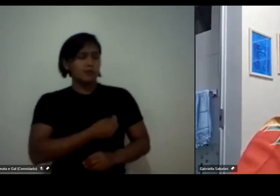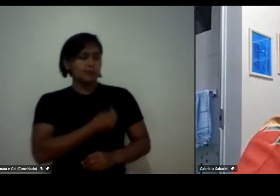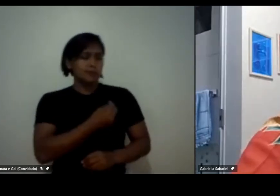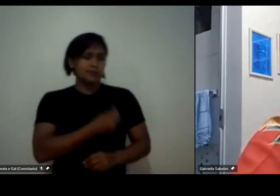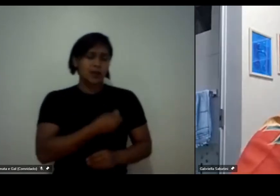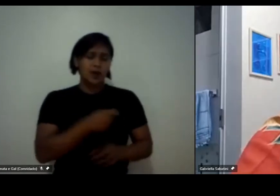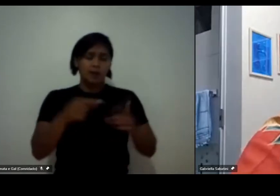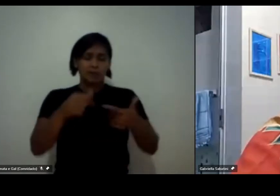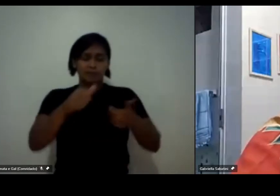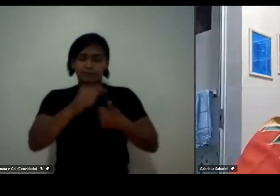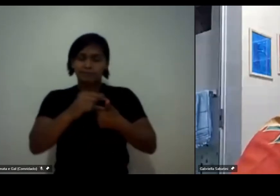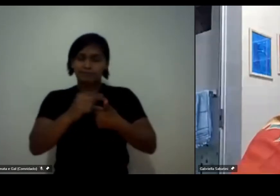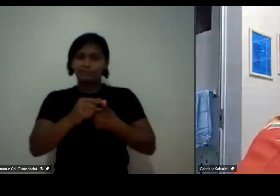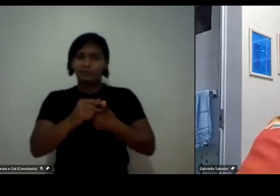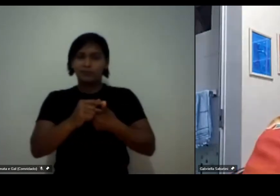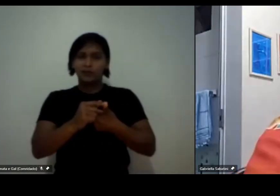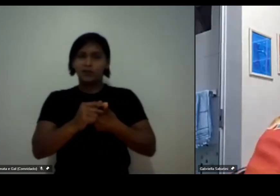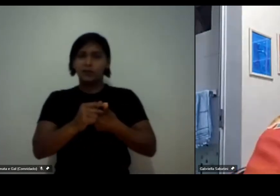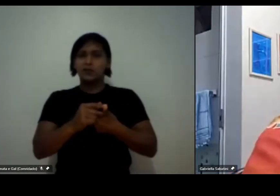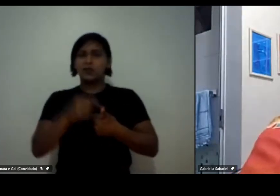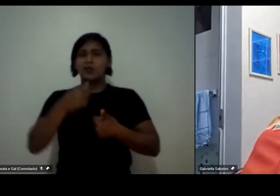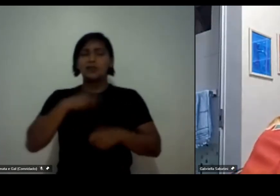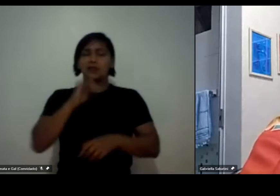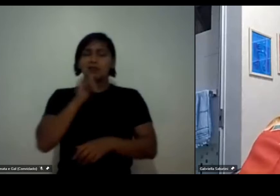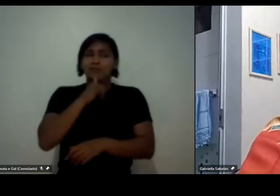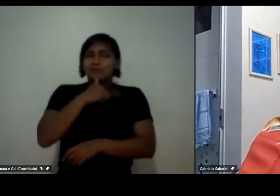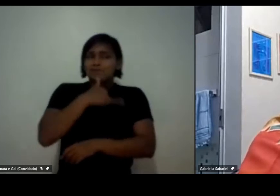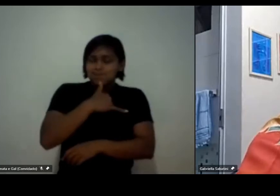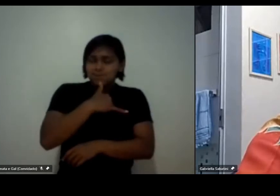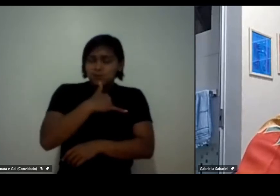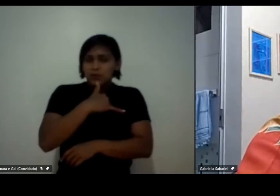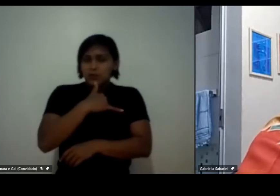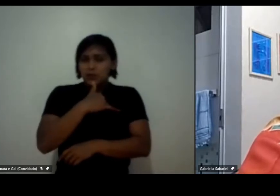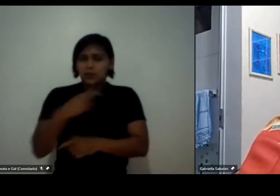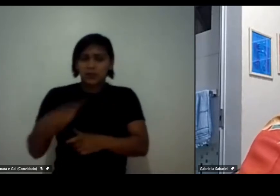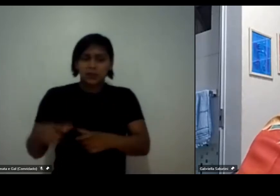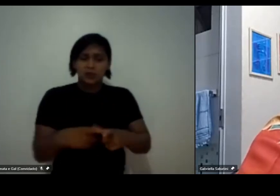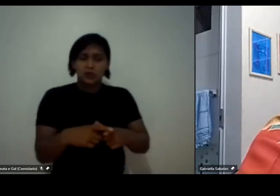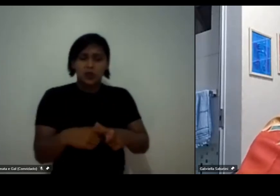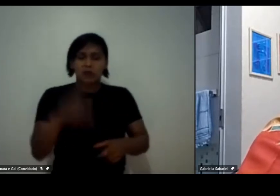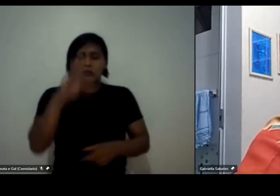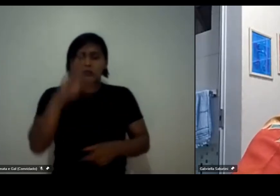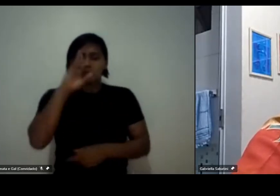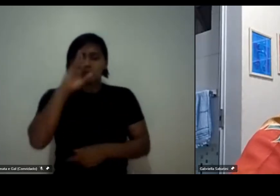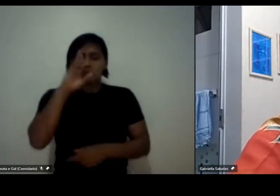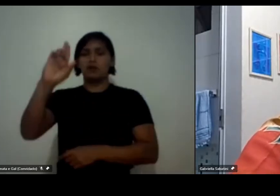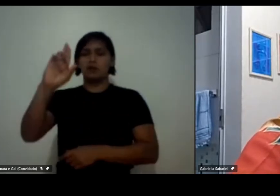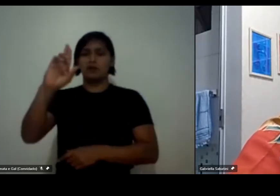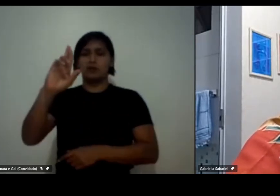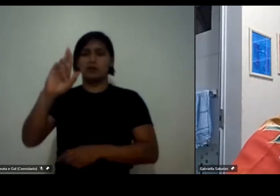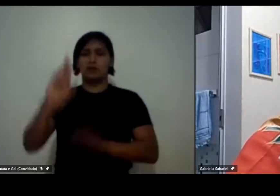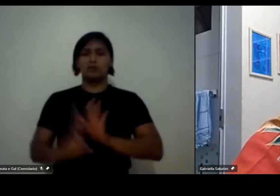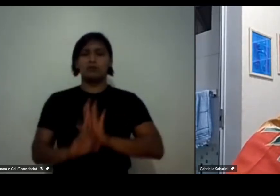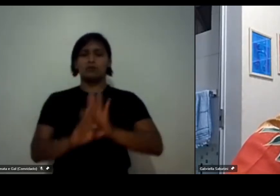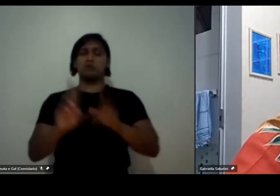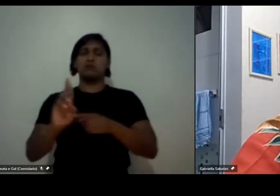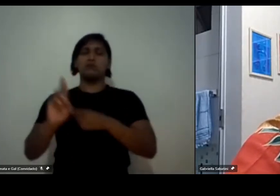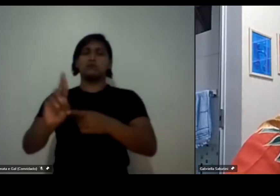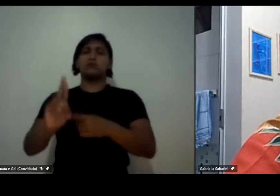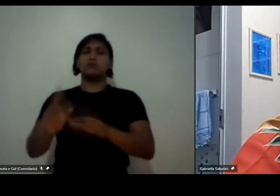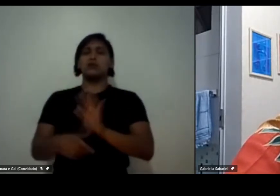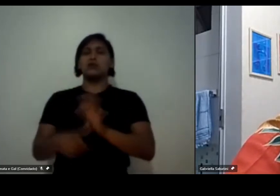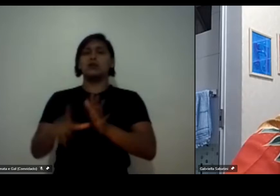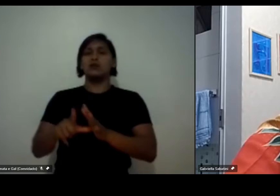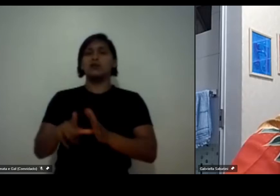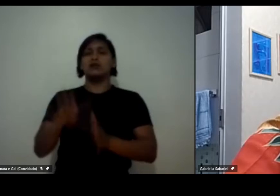primária e ficaria inteiramente angustiada sem esse lugar, sem esse reconhecimento. E antes que pudesse devagar